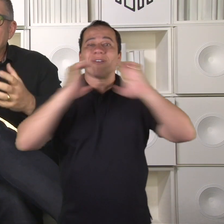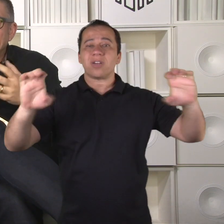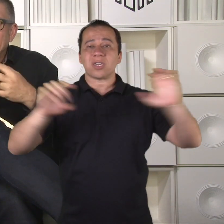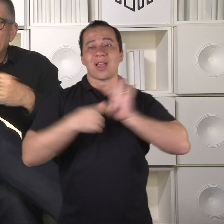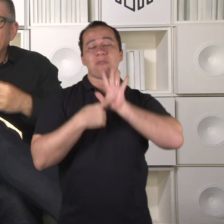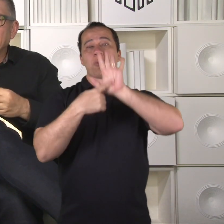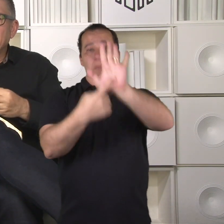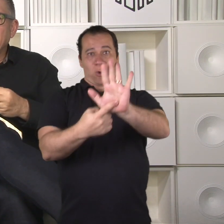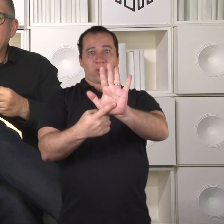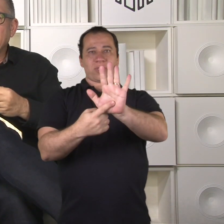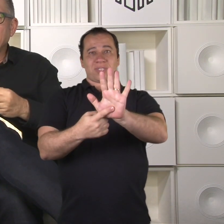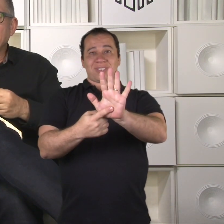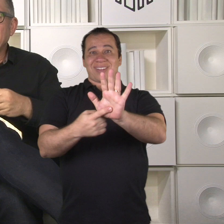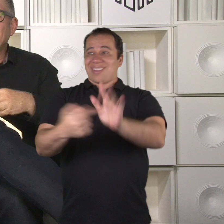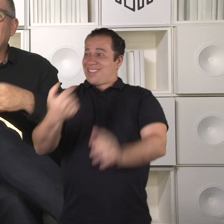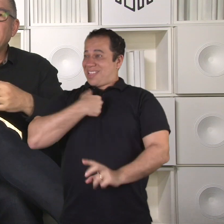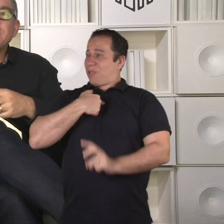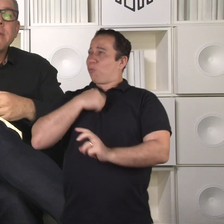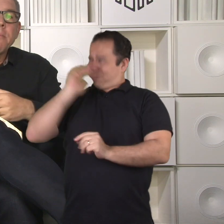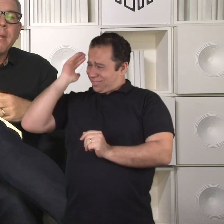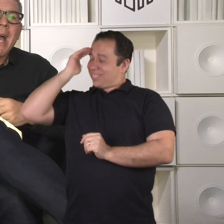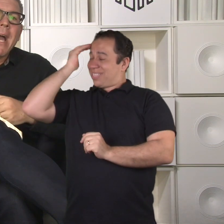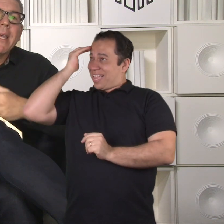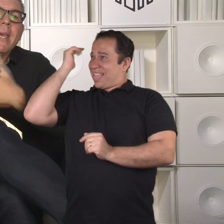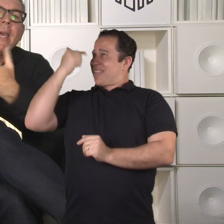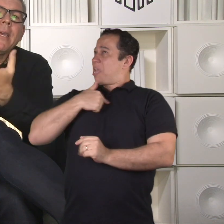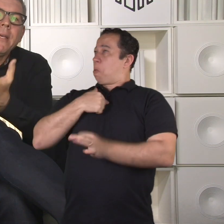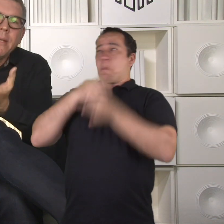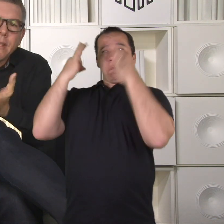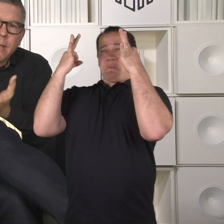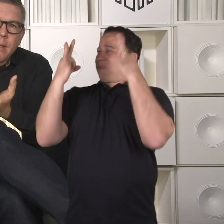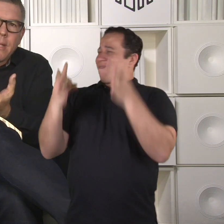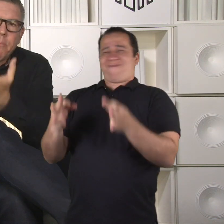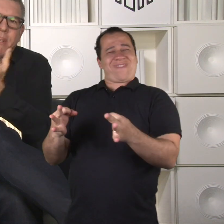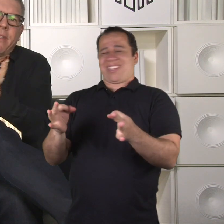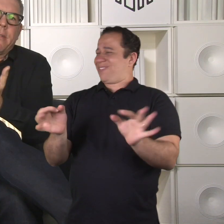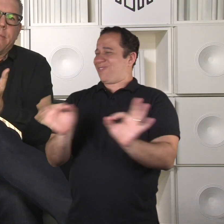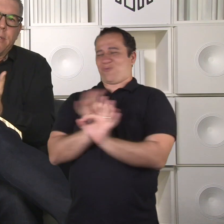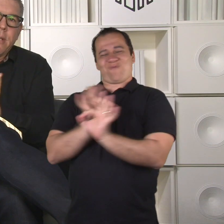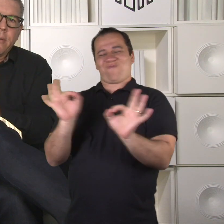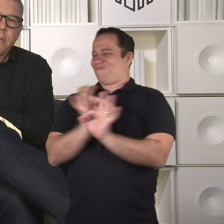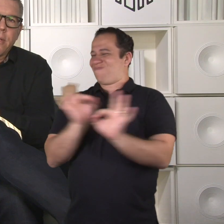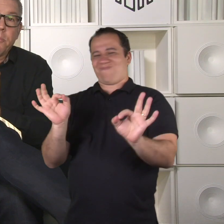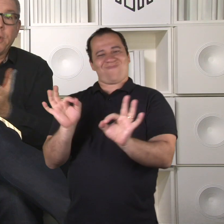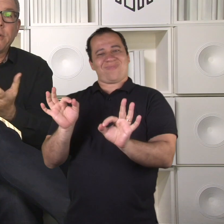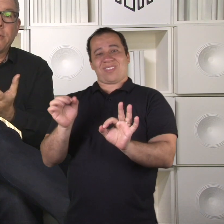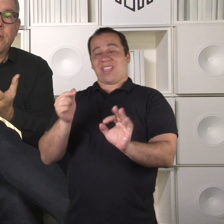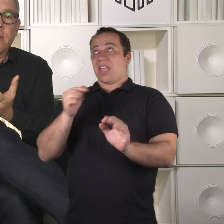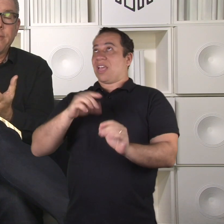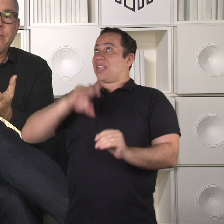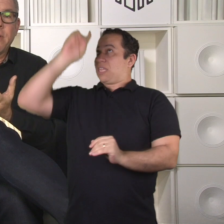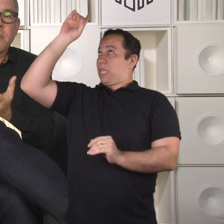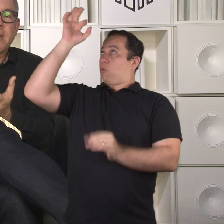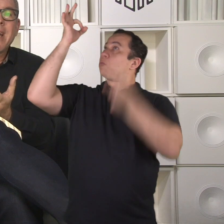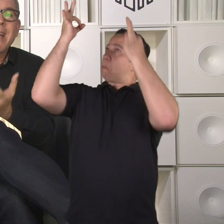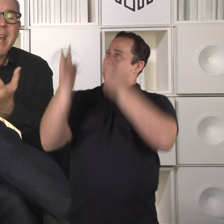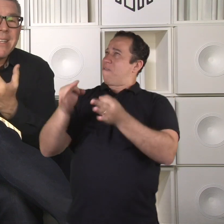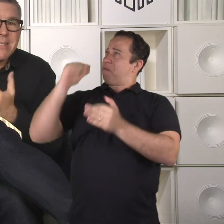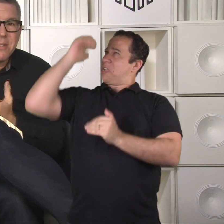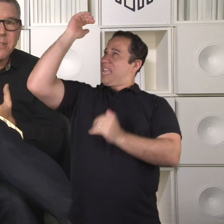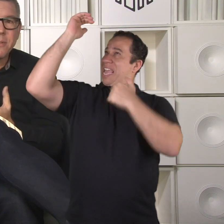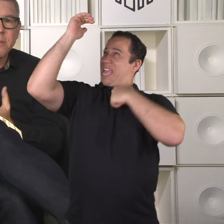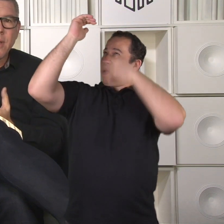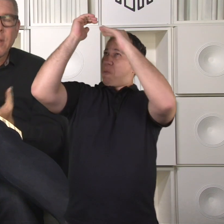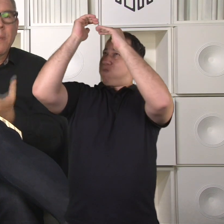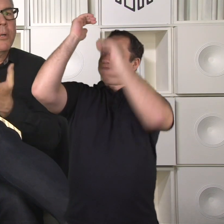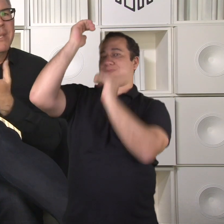nossa admissão de que estamos e estaremos sempre aquém da perfeição de Deus. E por isso nós vivemos da